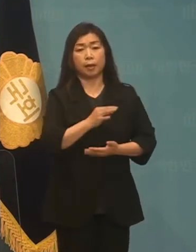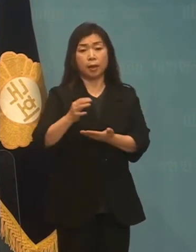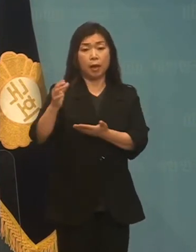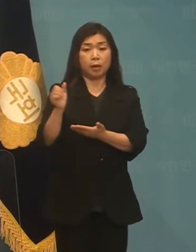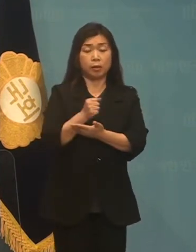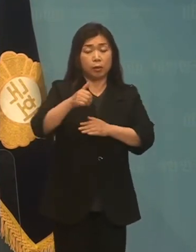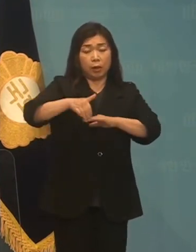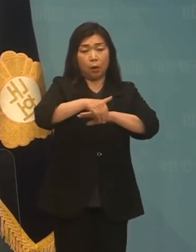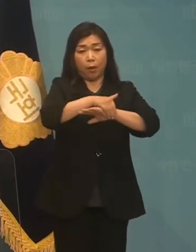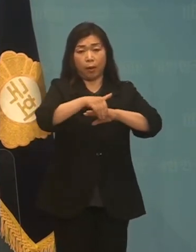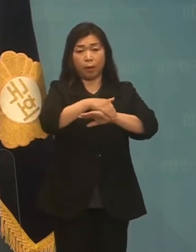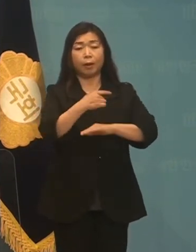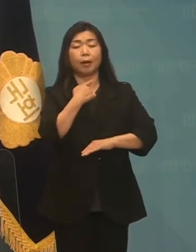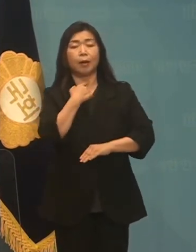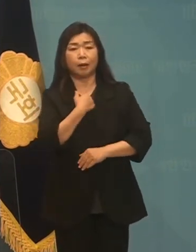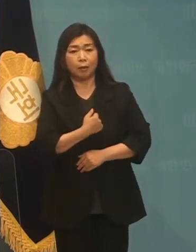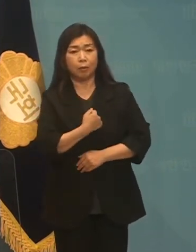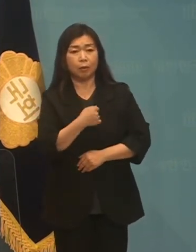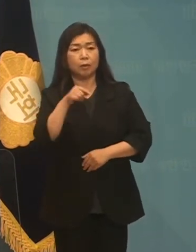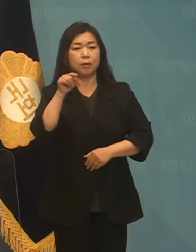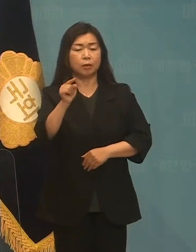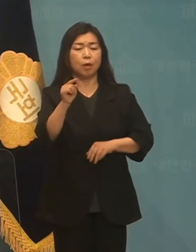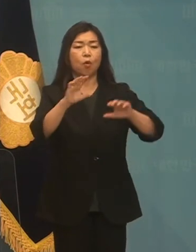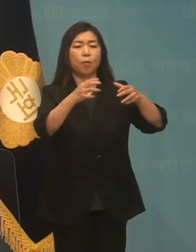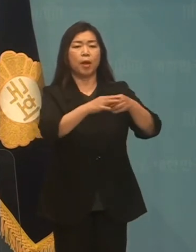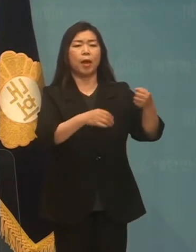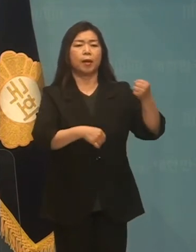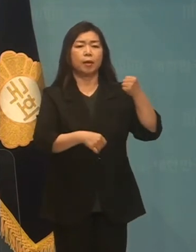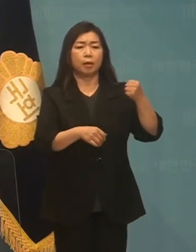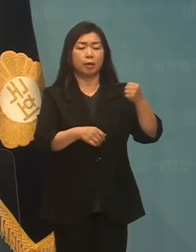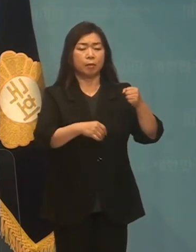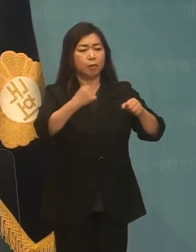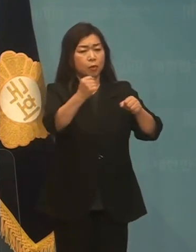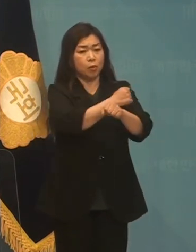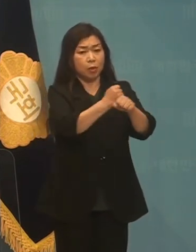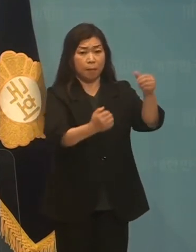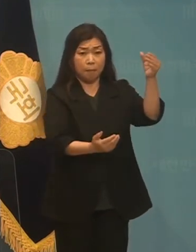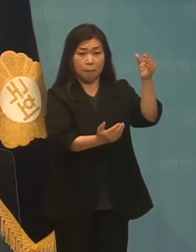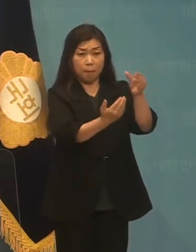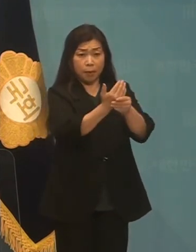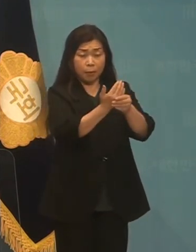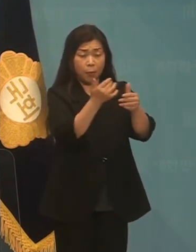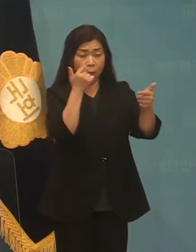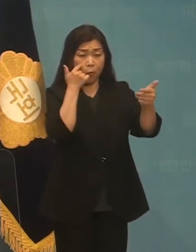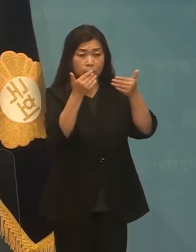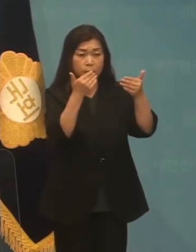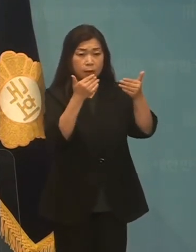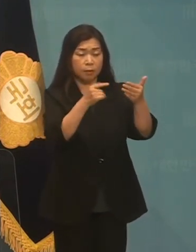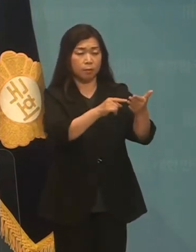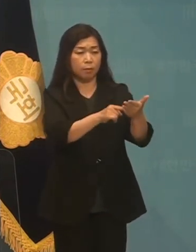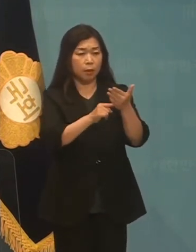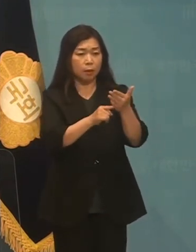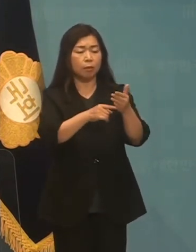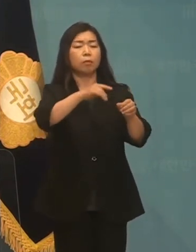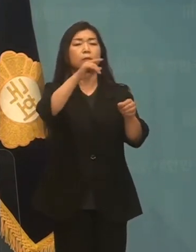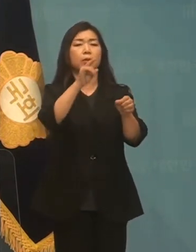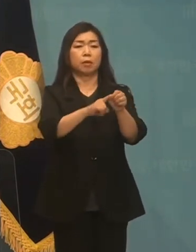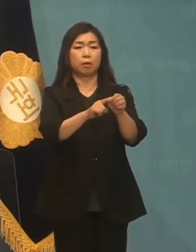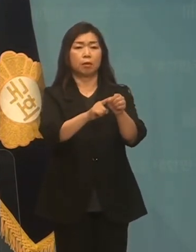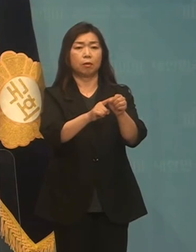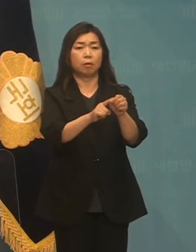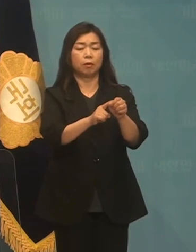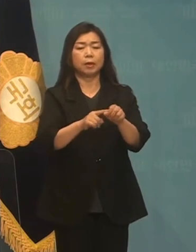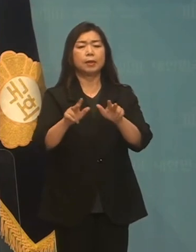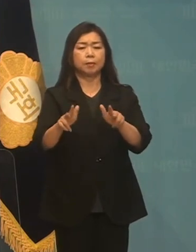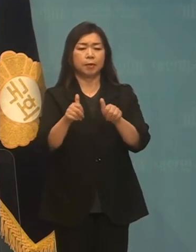취득하려고 했던 뿌리 깊은 국민의힘 게이트를 밝히기 위해